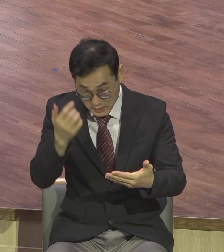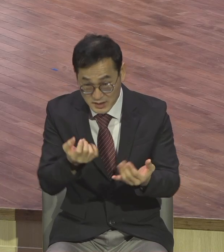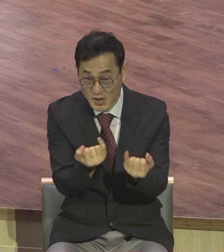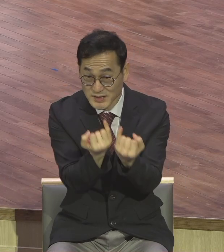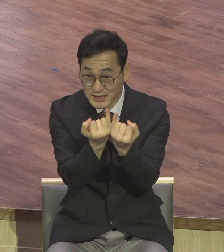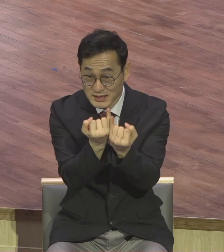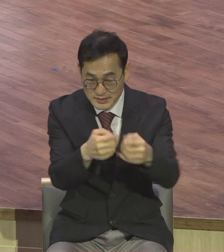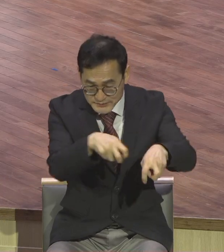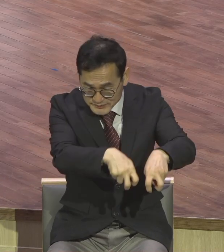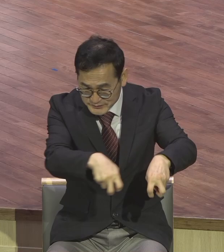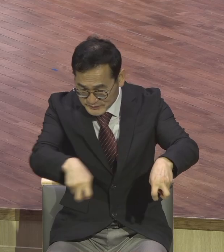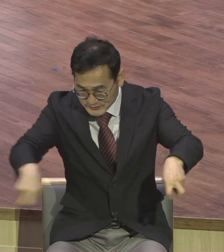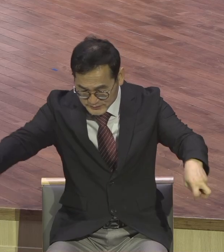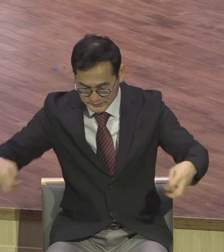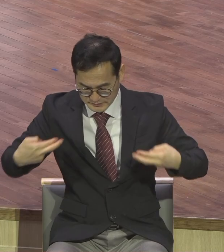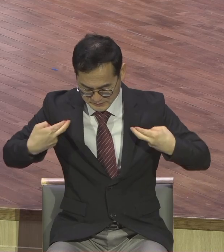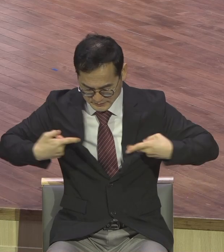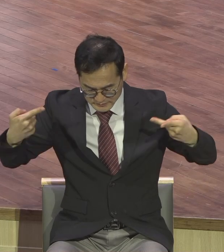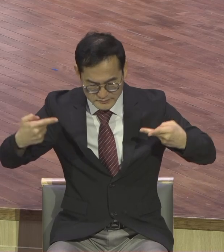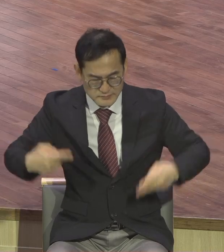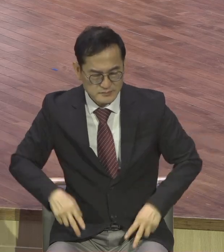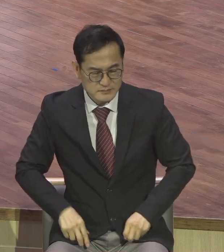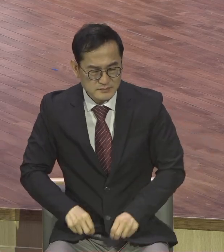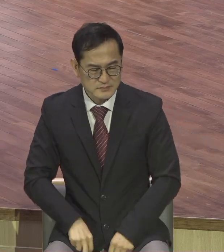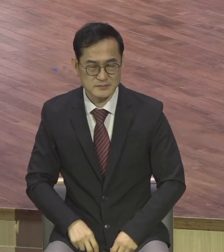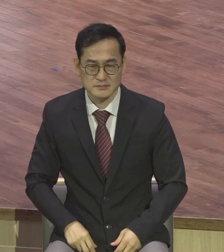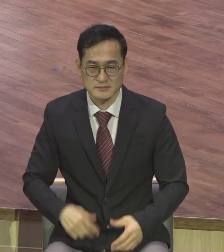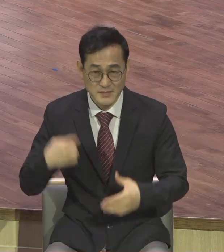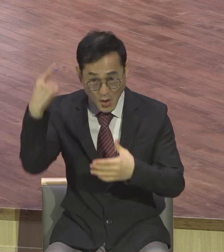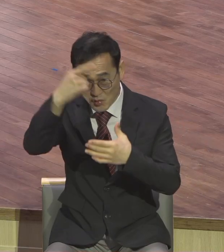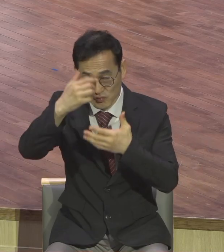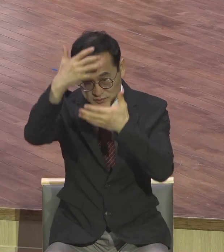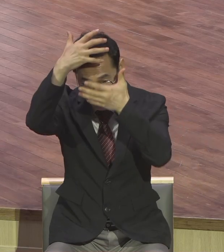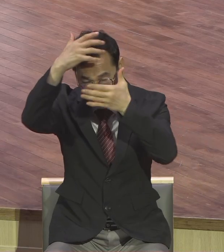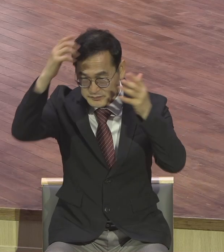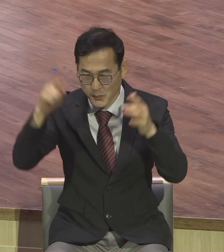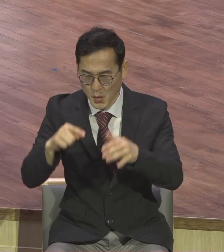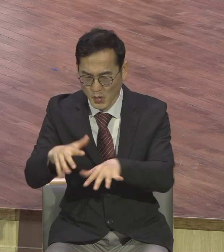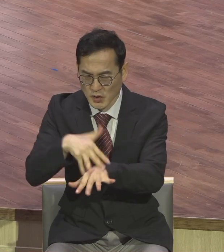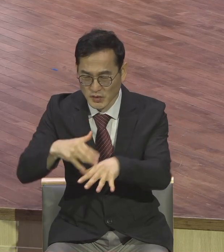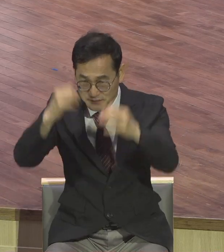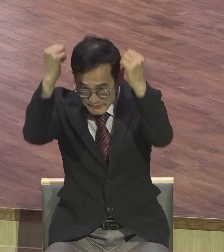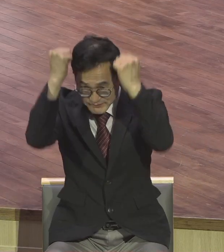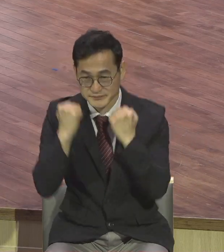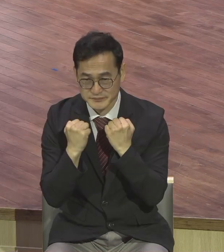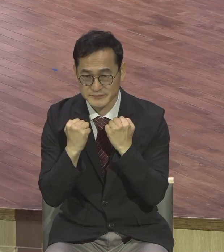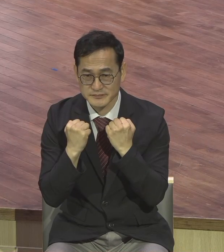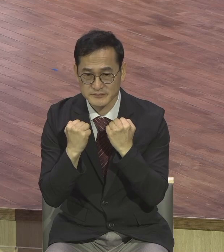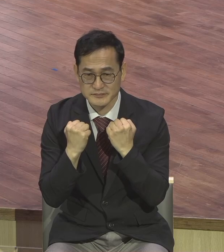꿇게 해놓고 옷 상의 다 벗기고 가면 다 쓴 이